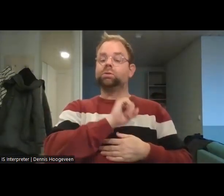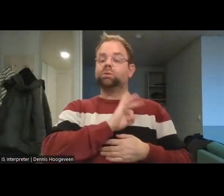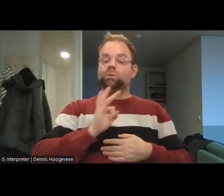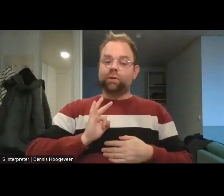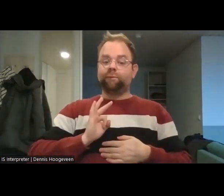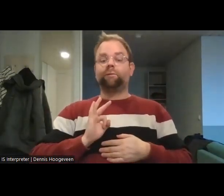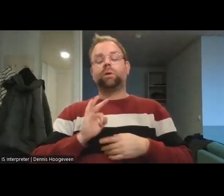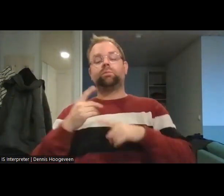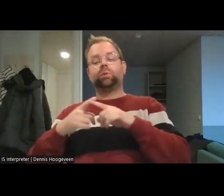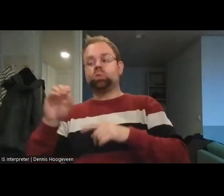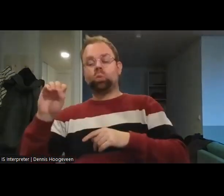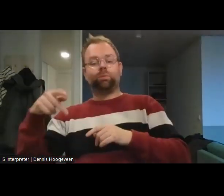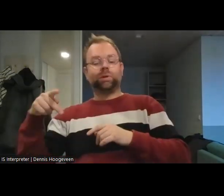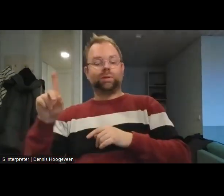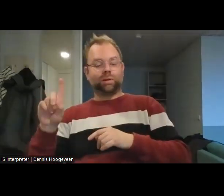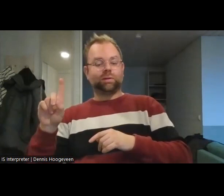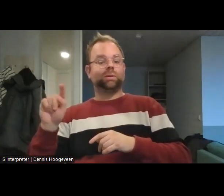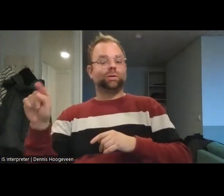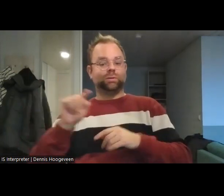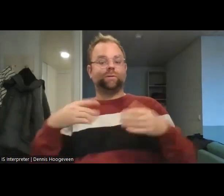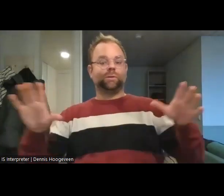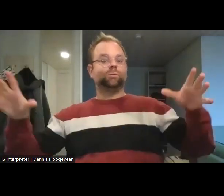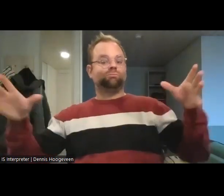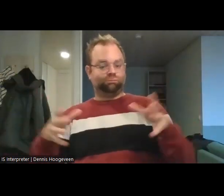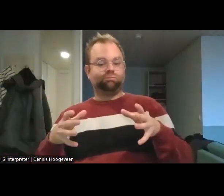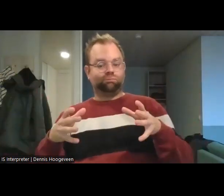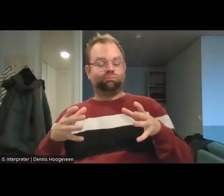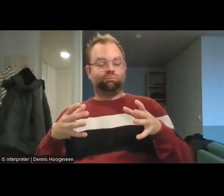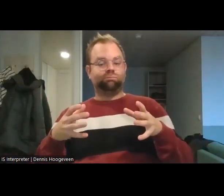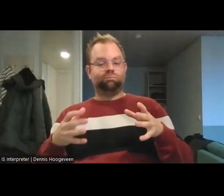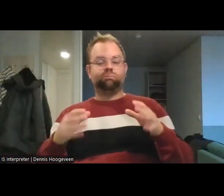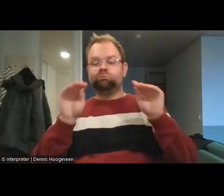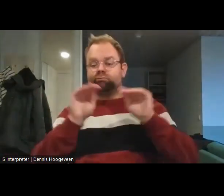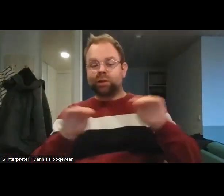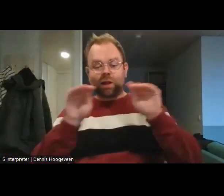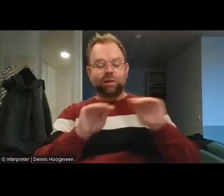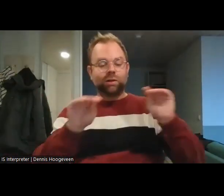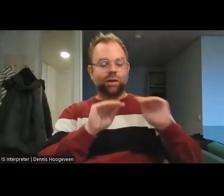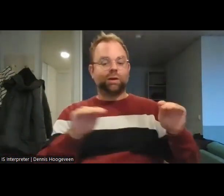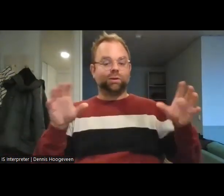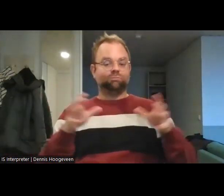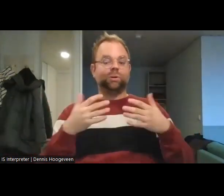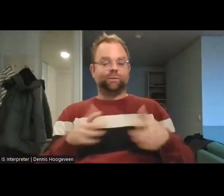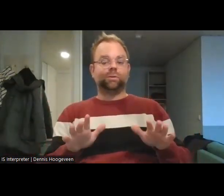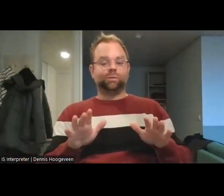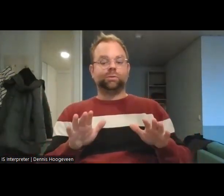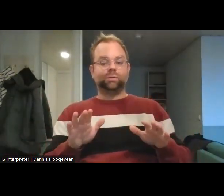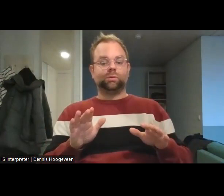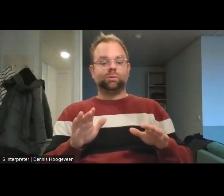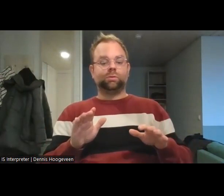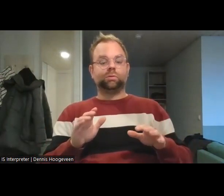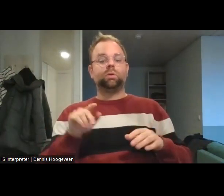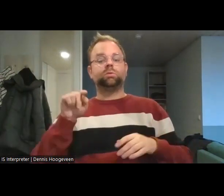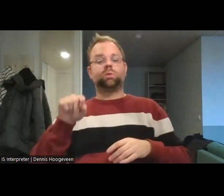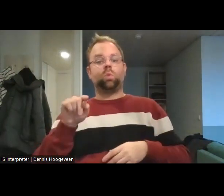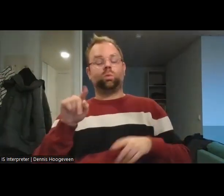handicap qui ont eu des chances de formation en personne. La même chose s'est passée dans le Moyen-Orient, dans la région